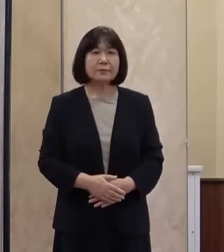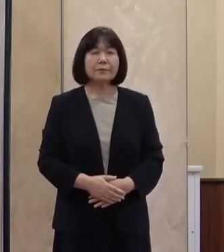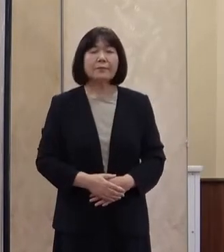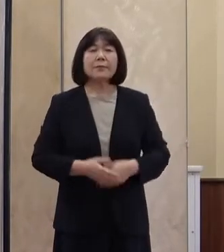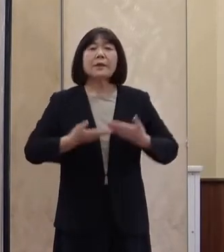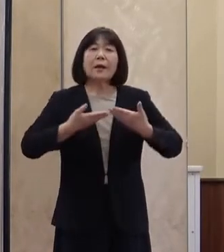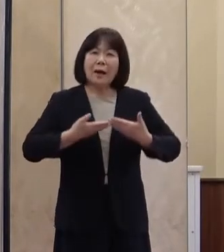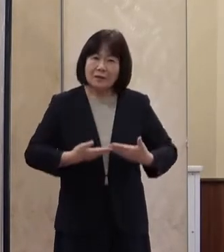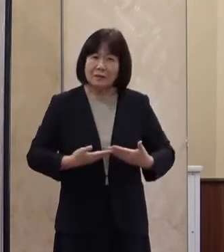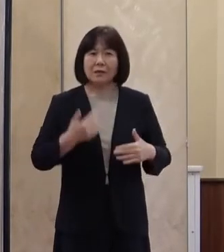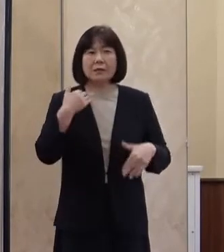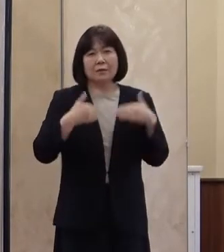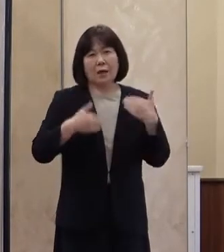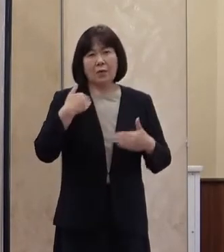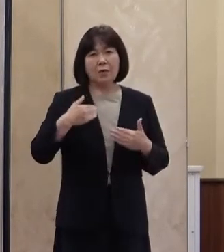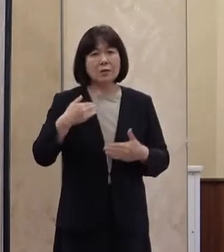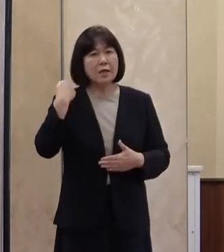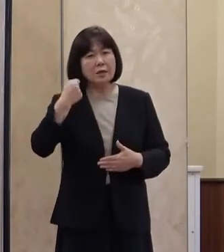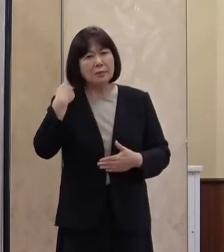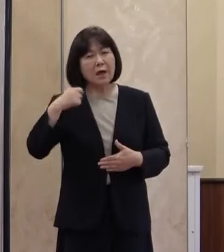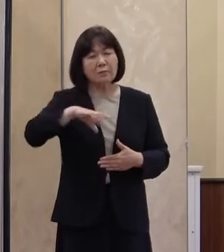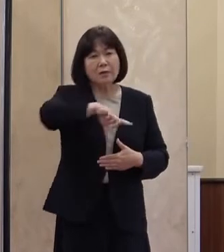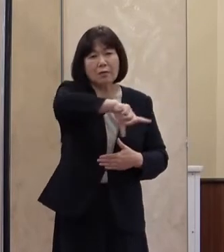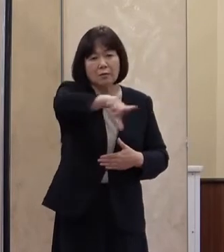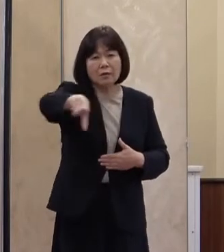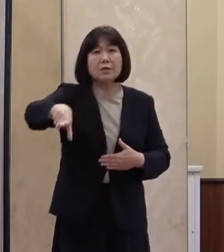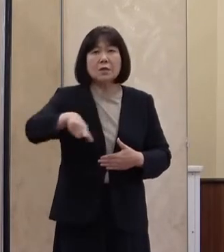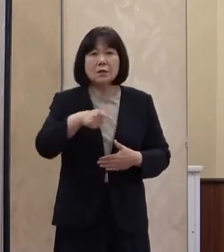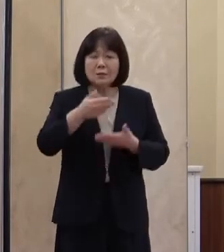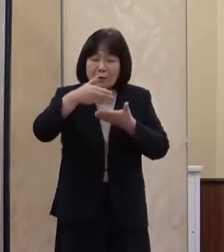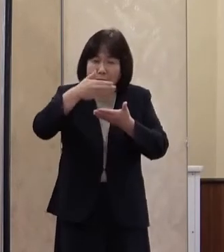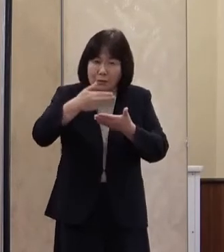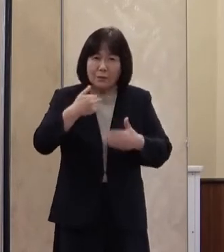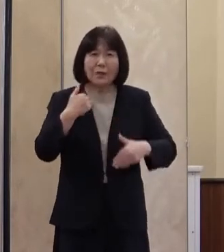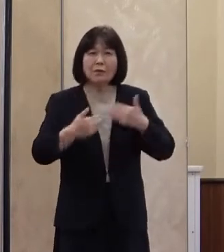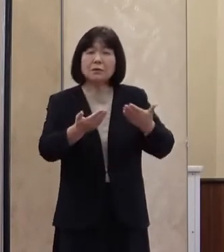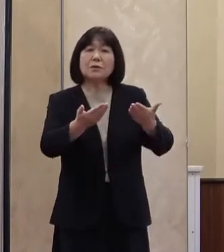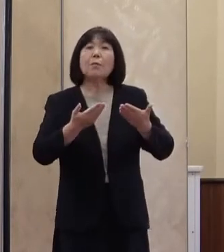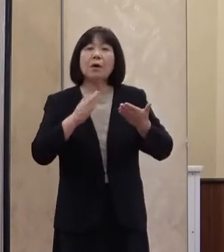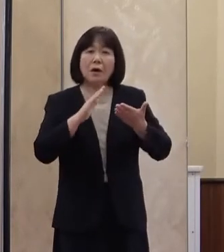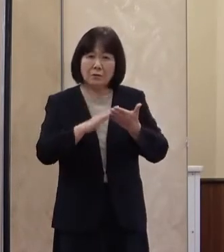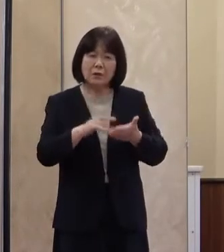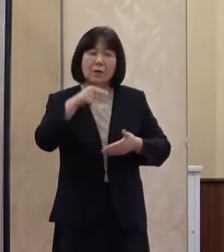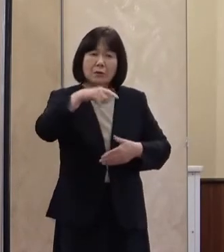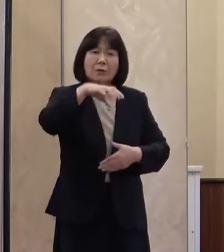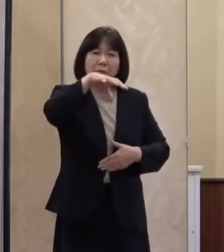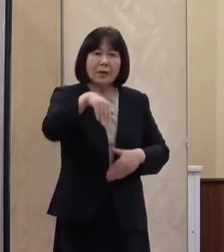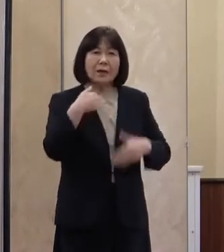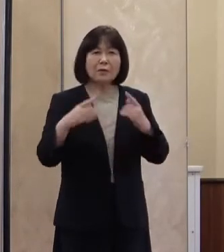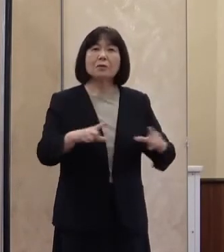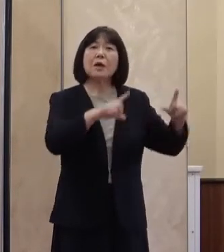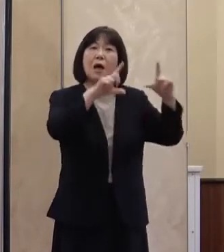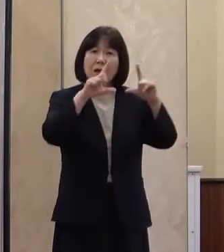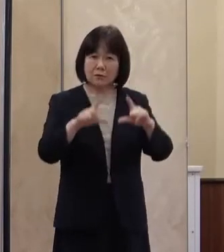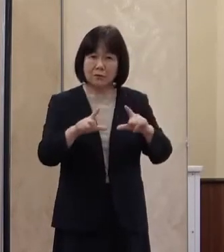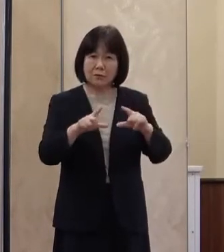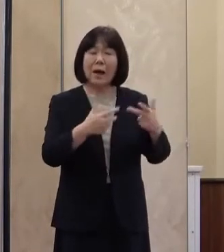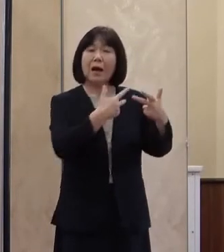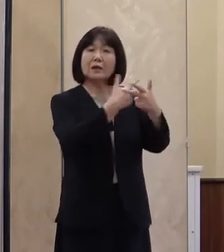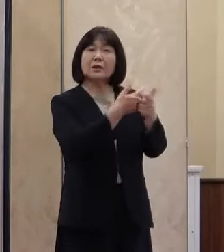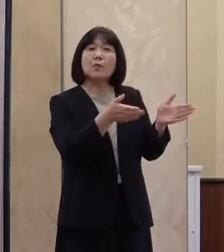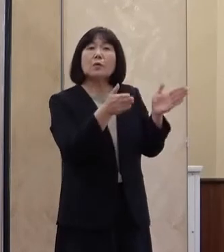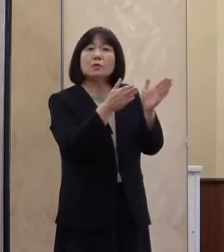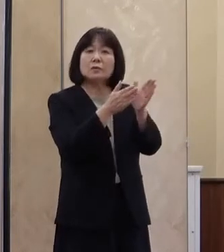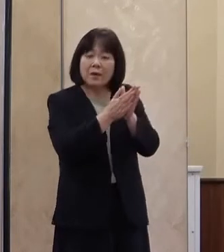全に楽しい南の食を楽しんでいただく、南で楽しく過ごしていただく、繁華街、北も含めて楽